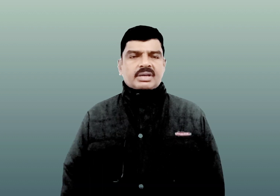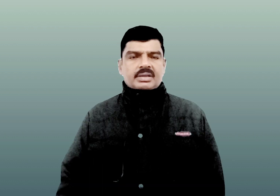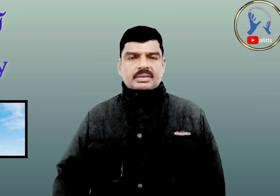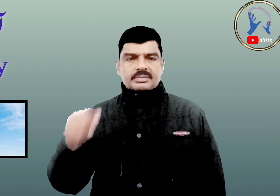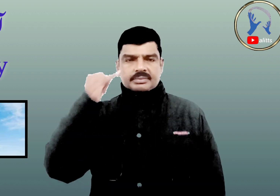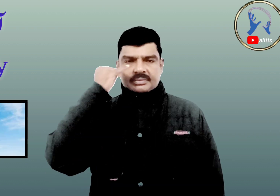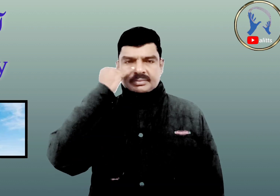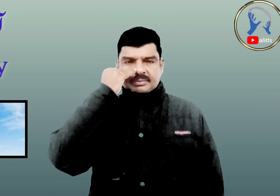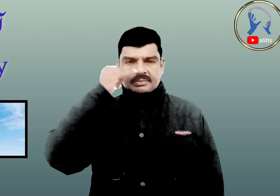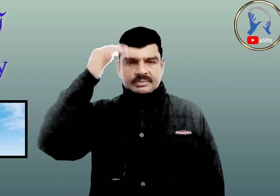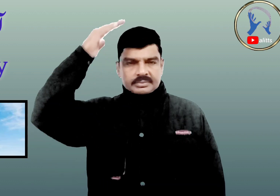आसमान।